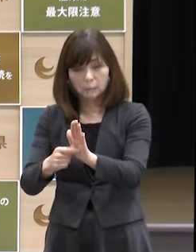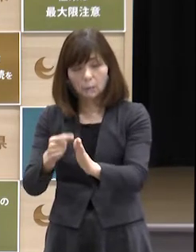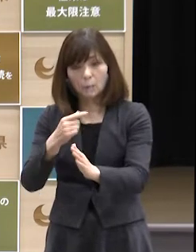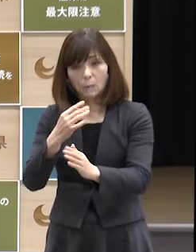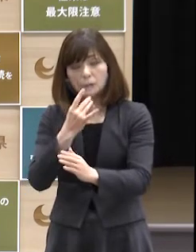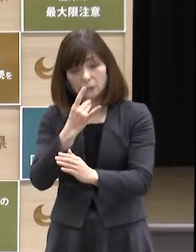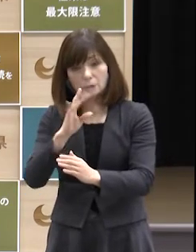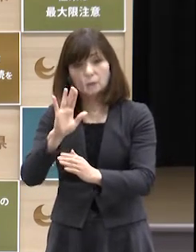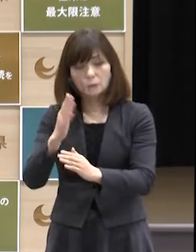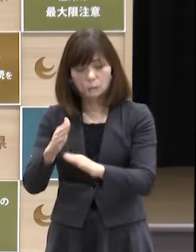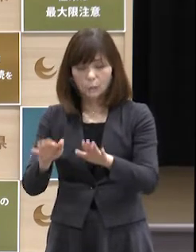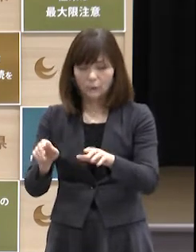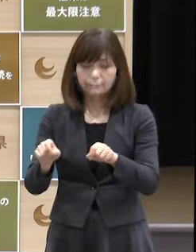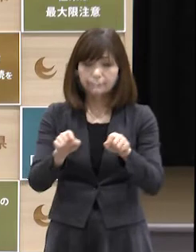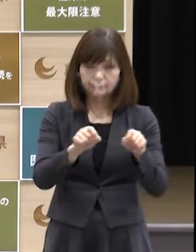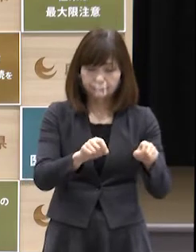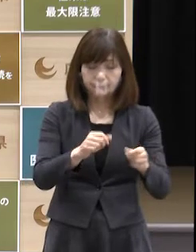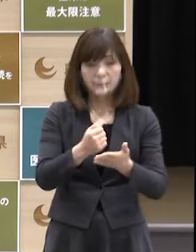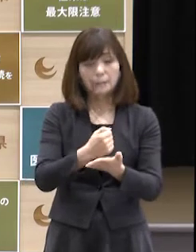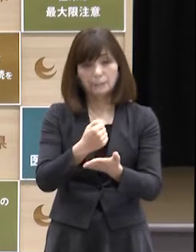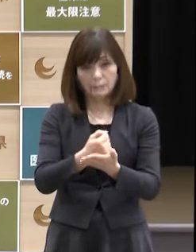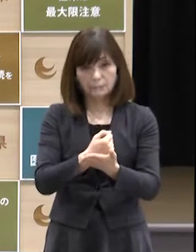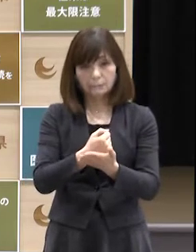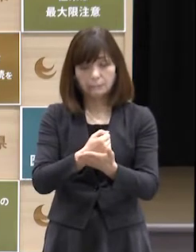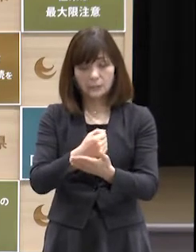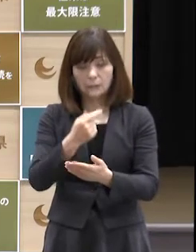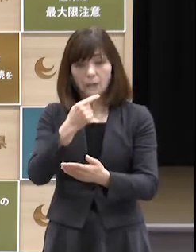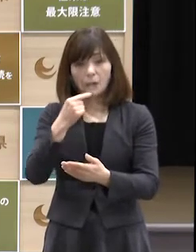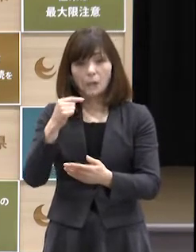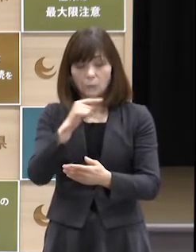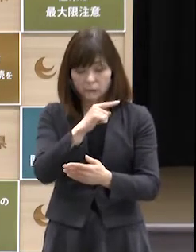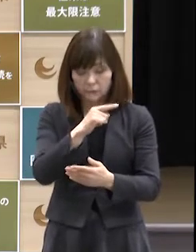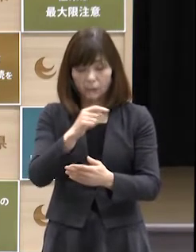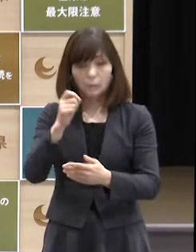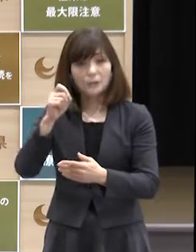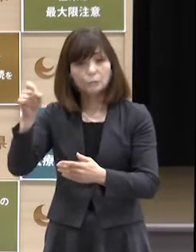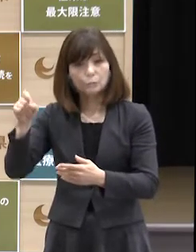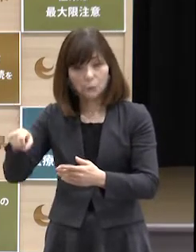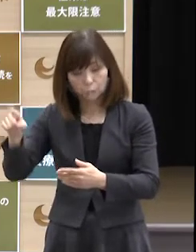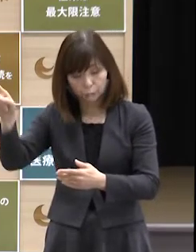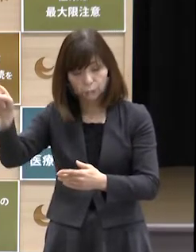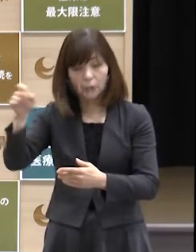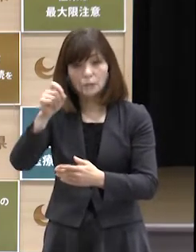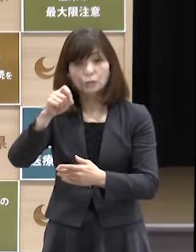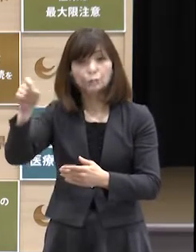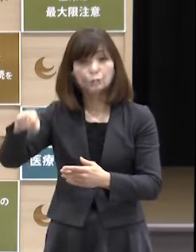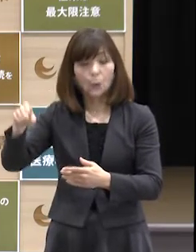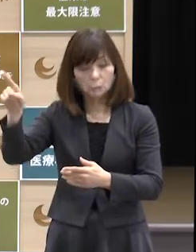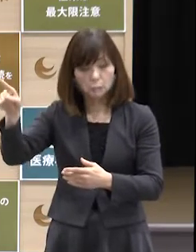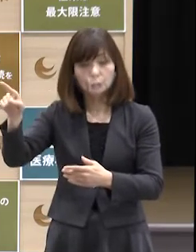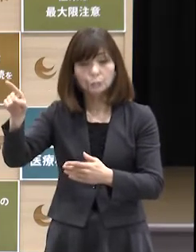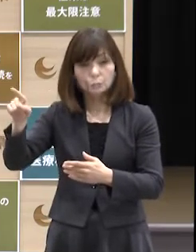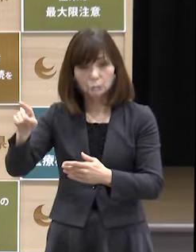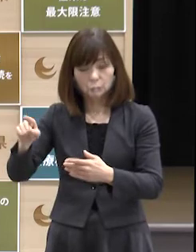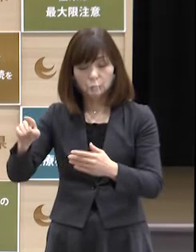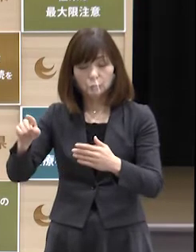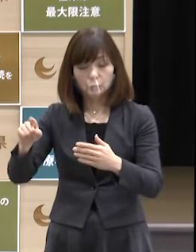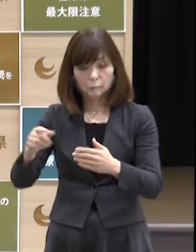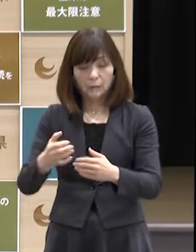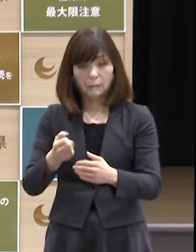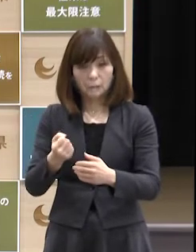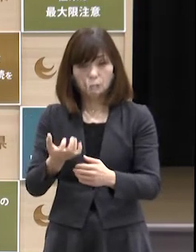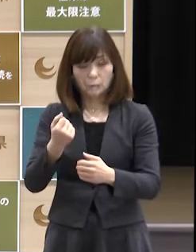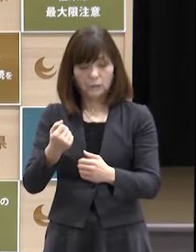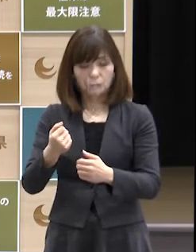報道を見ますとですね、ロシアであるとか、あるいは中国の脅威を踏まえて、核抑止力が低下